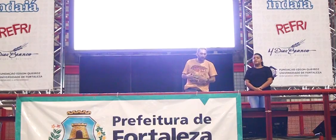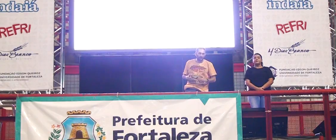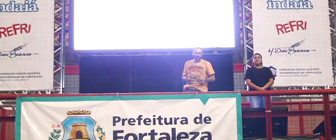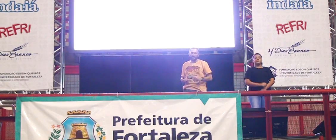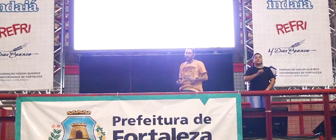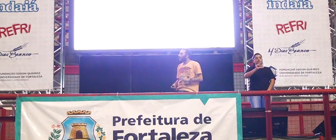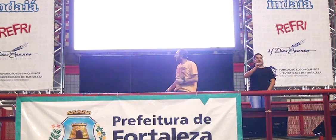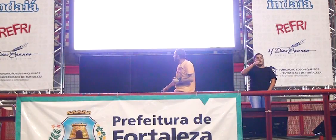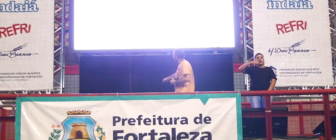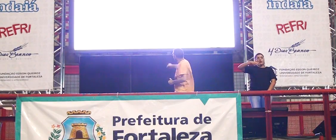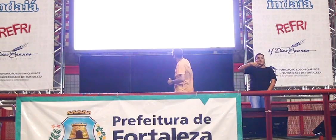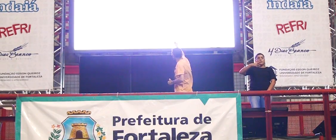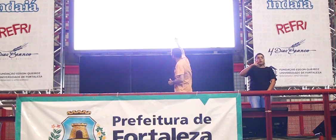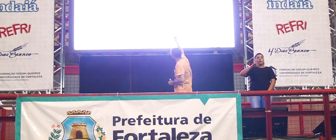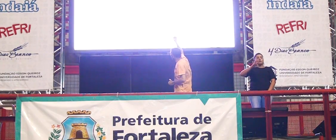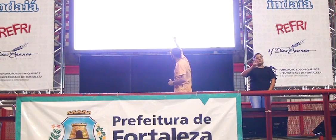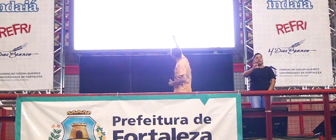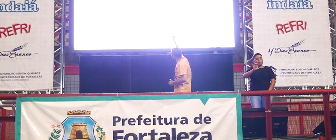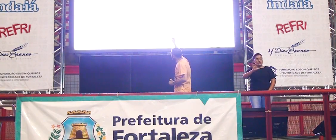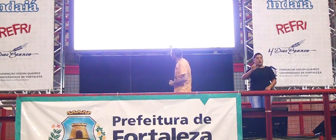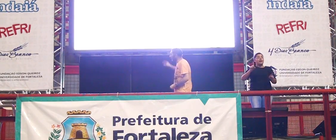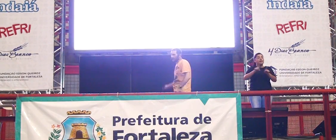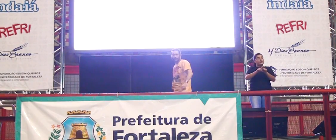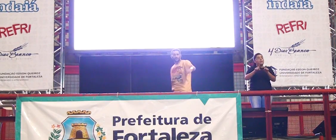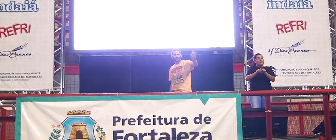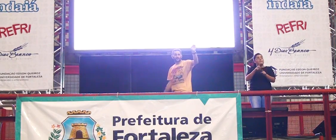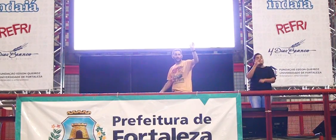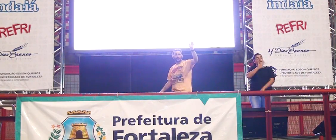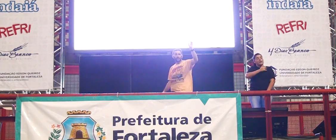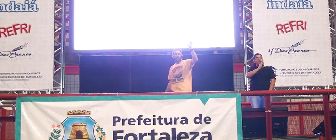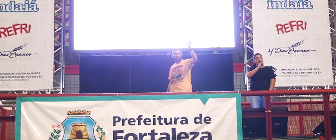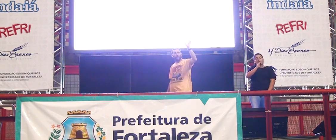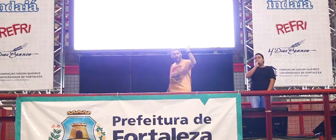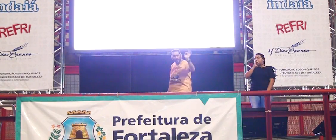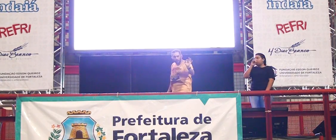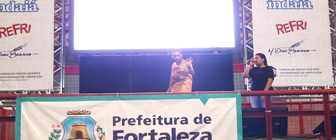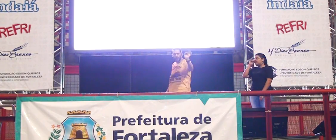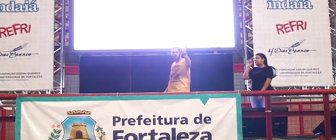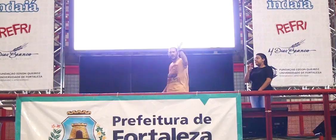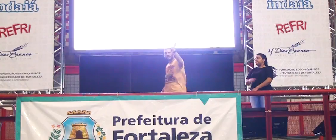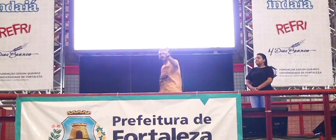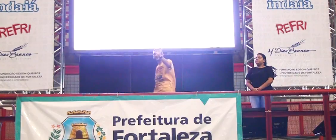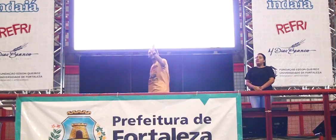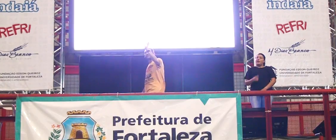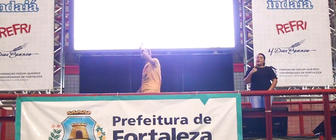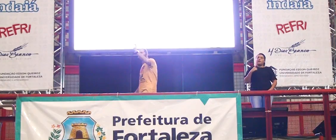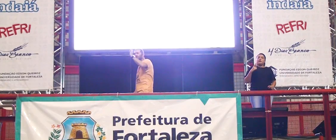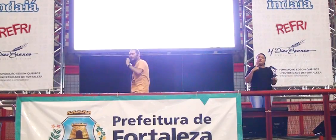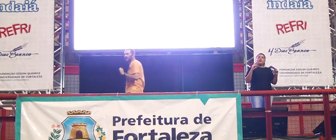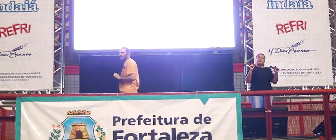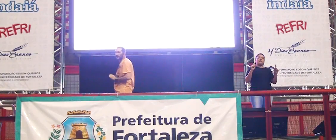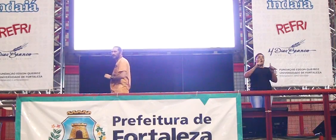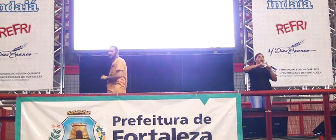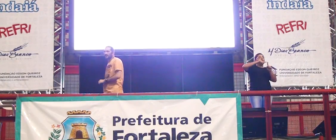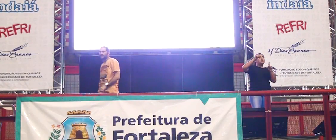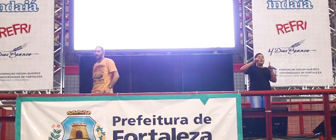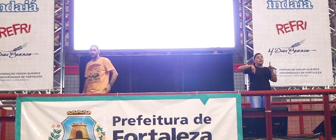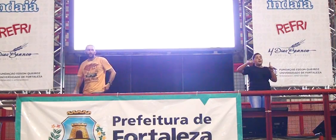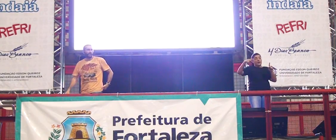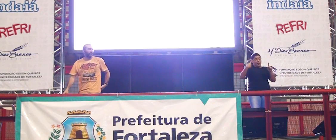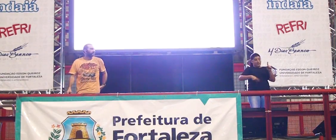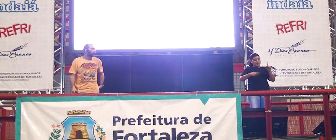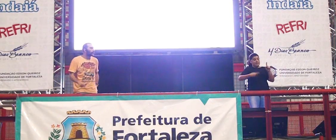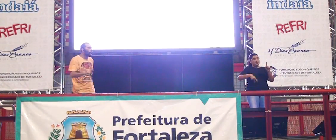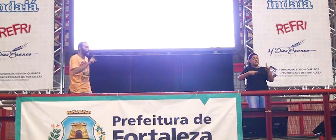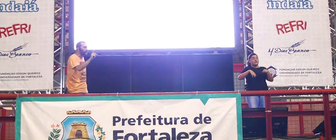Amplitude, variação. Usando o mesmo exemplo, quanto eu teria de amplitude térmica dessa